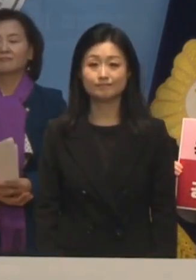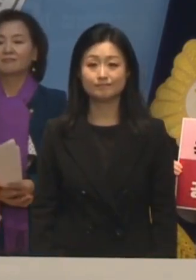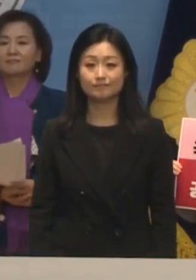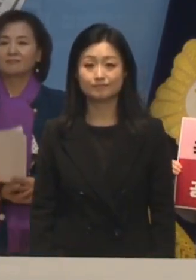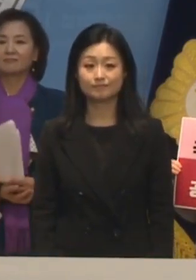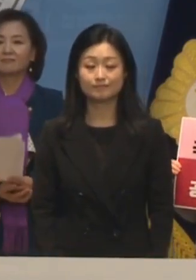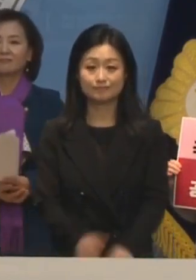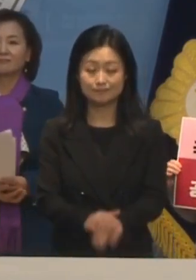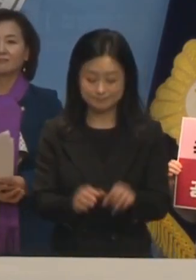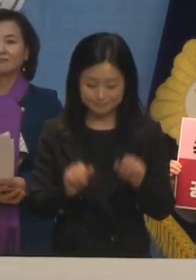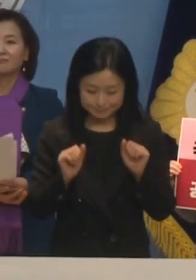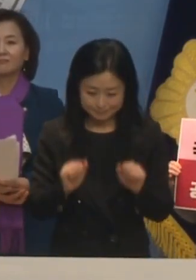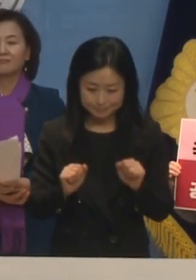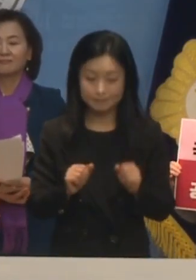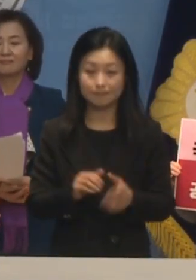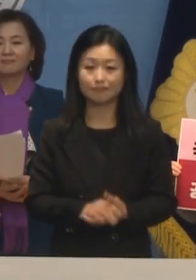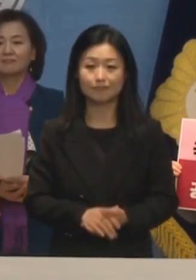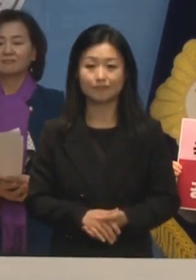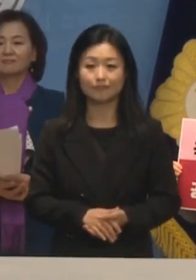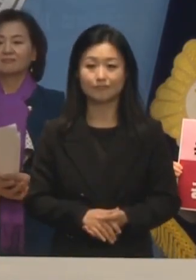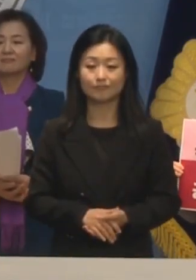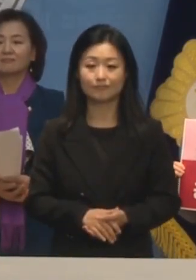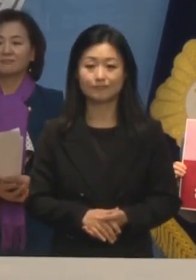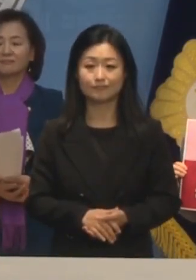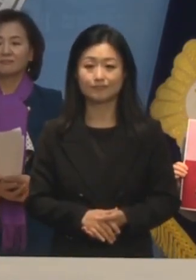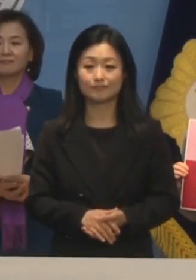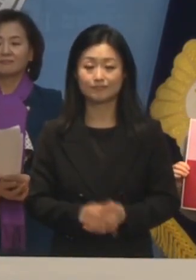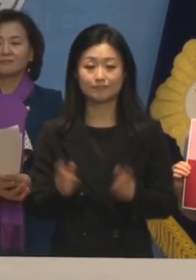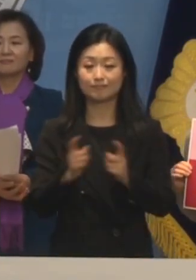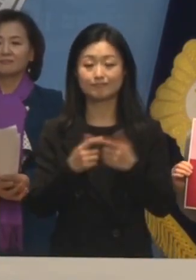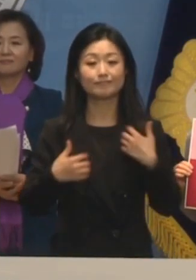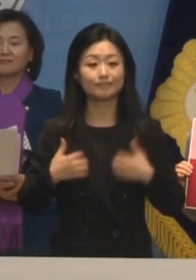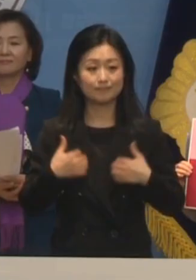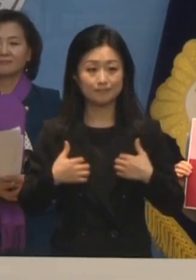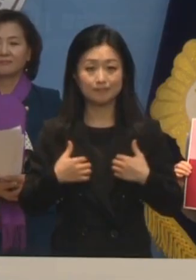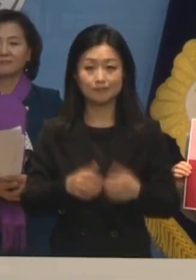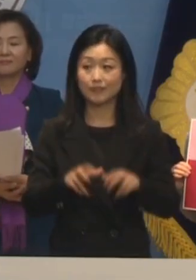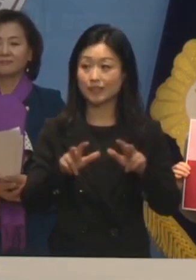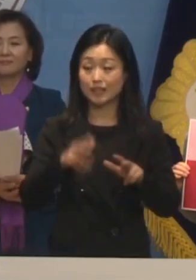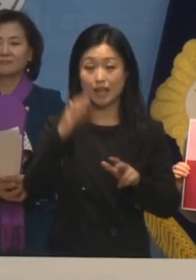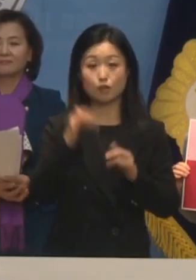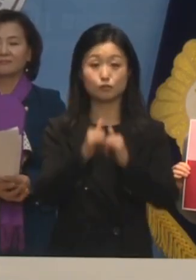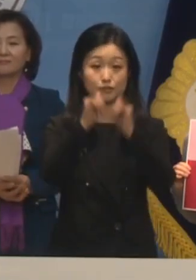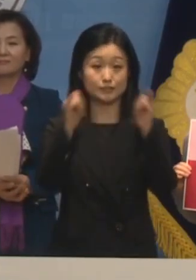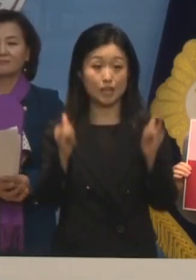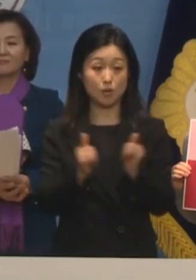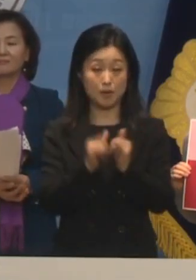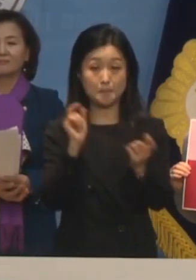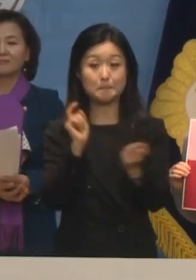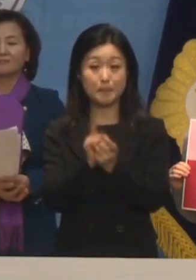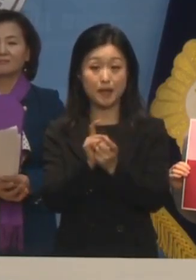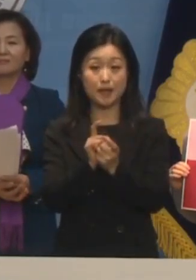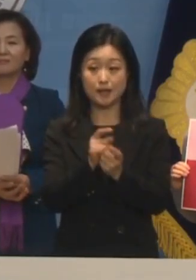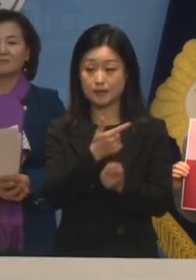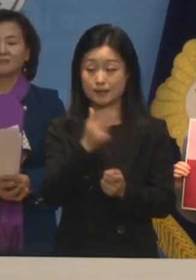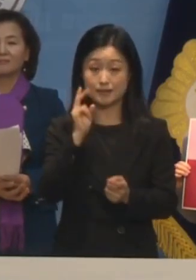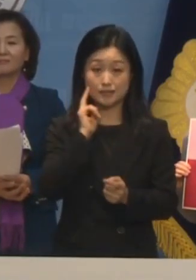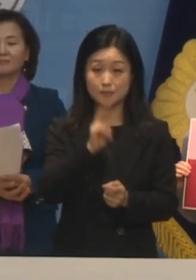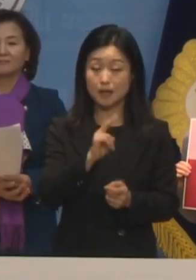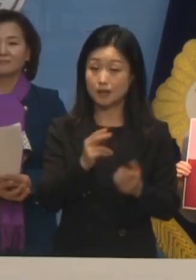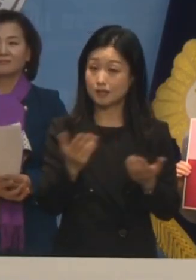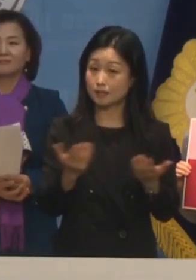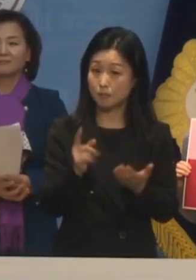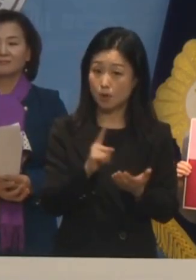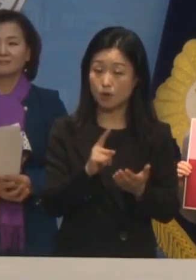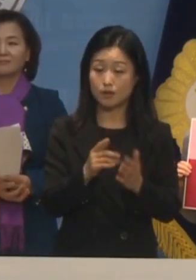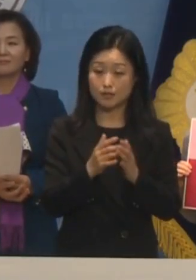예, 안녕하십니까. 한국노총 정현실 상임부위원장입니다. 현재 한국 사회가 직면한 가장 심각한 문제는